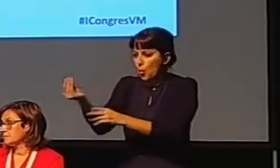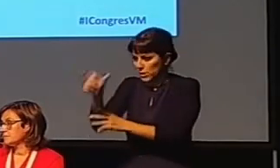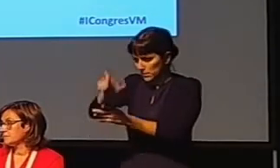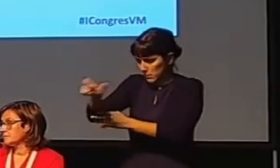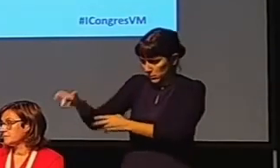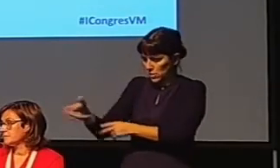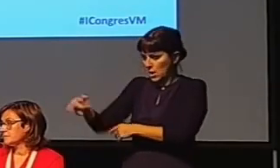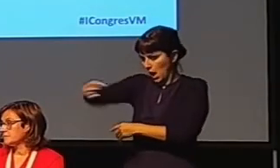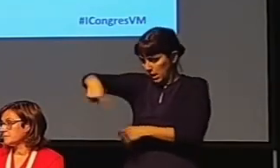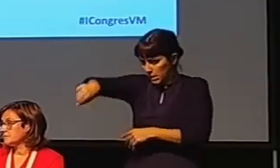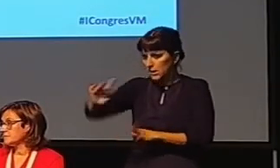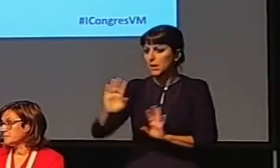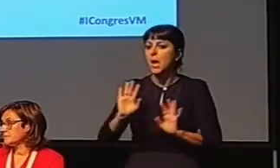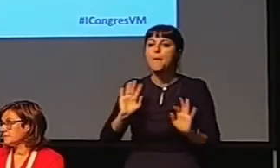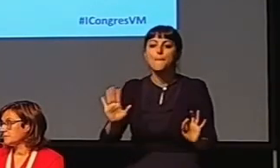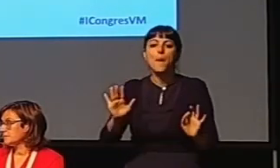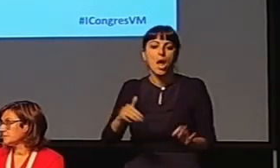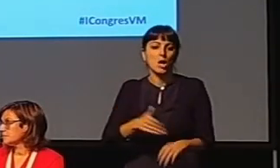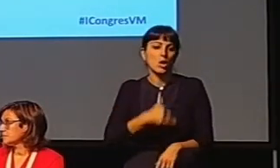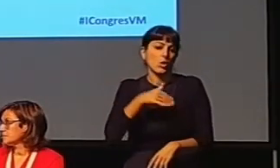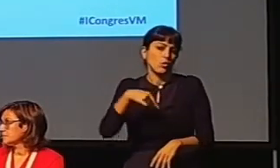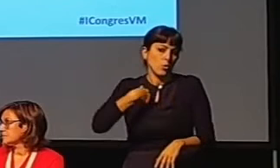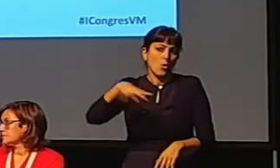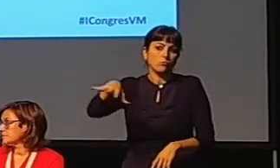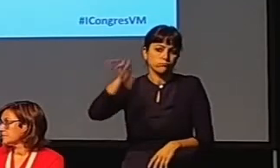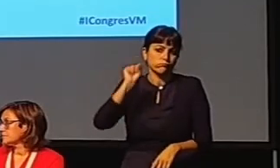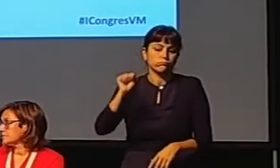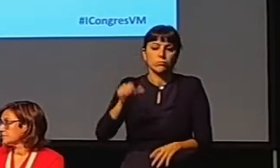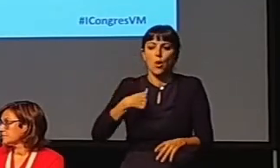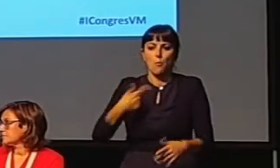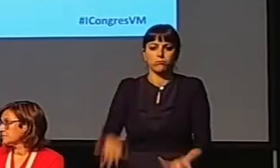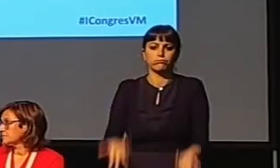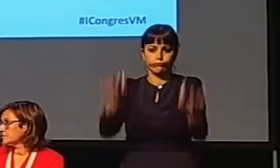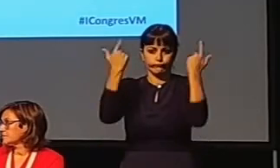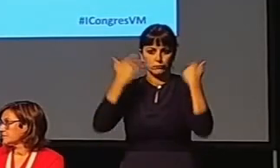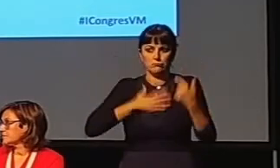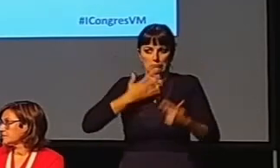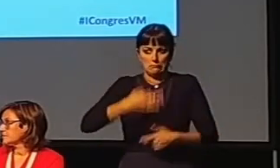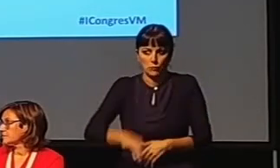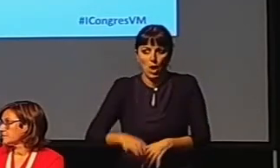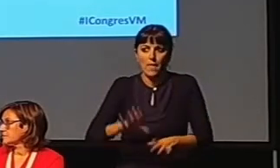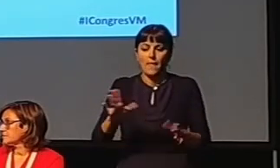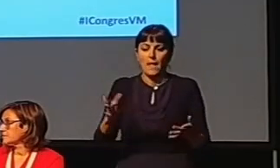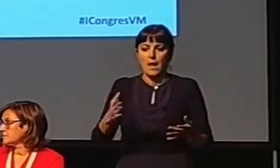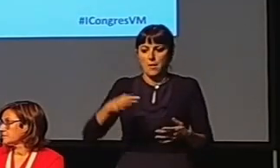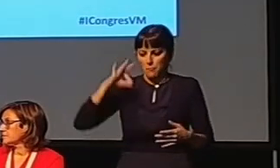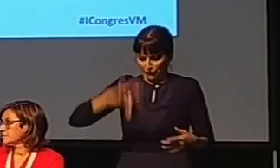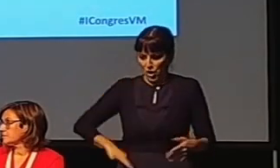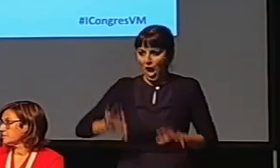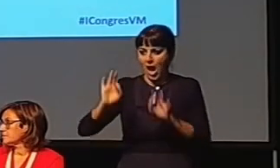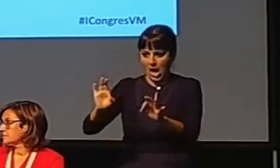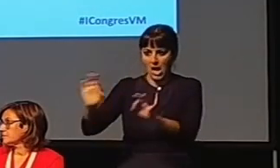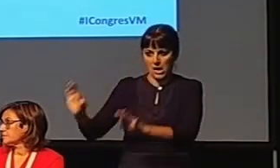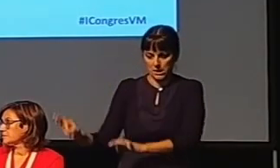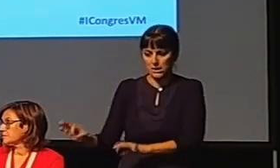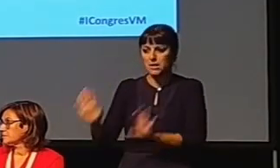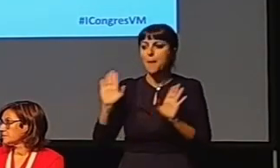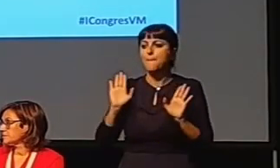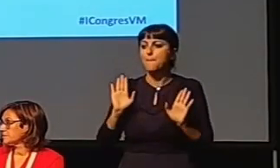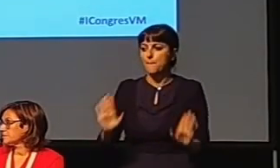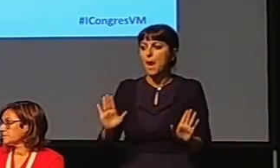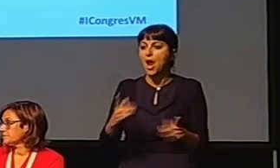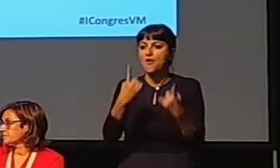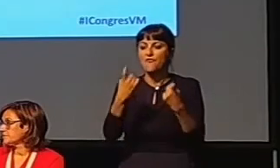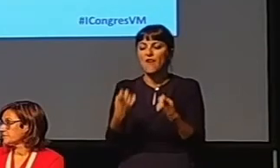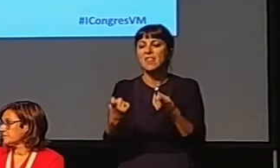entenc que no és una ineptitud ni una incapacitat professional, sinó és com, bueno, és una falta